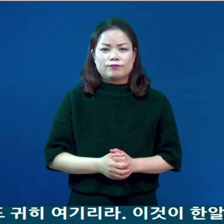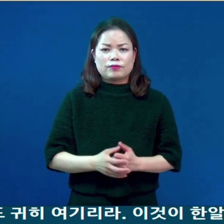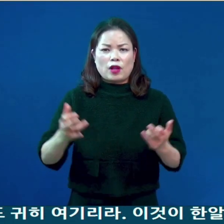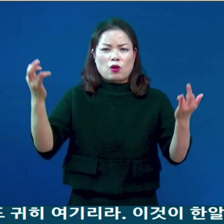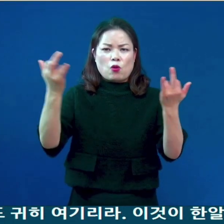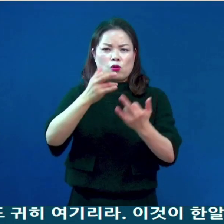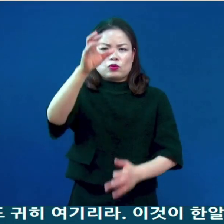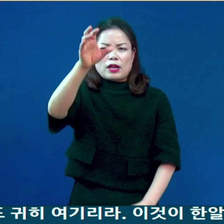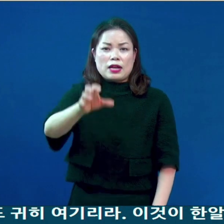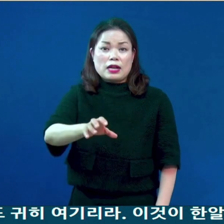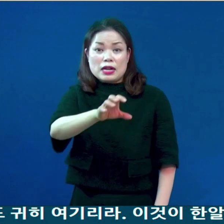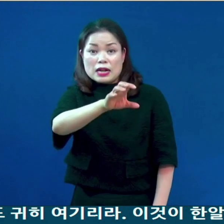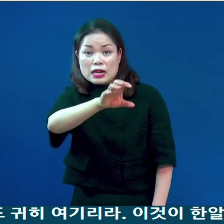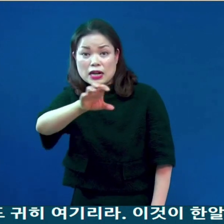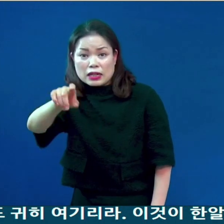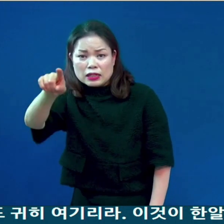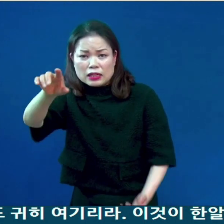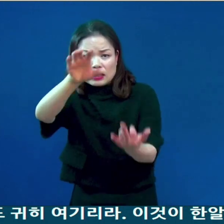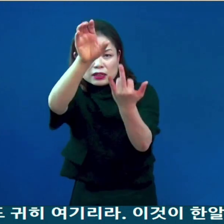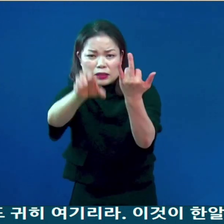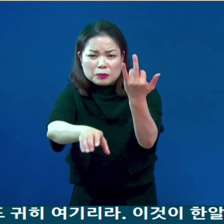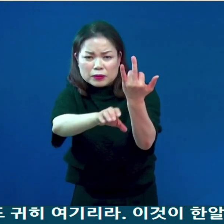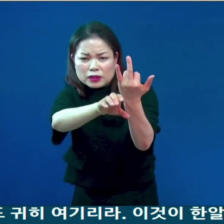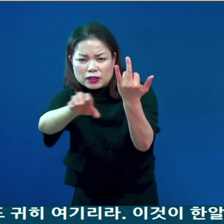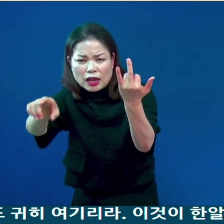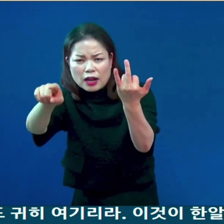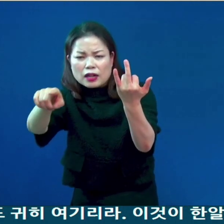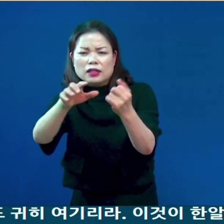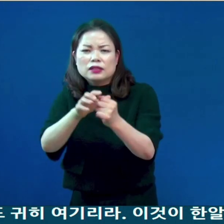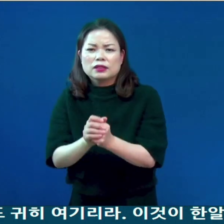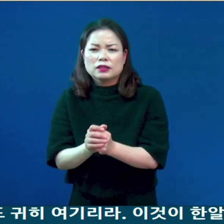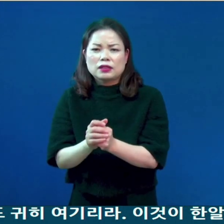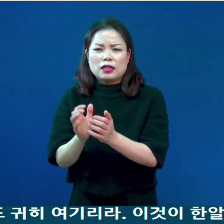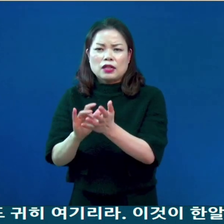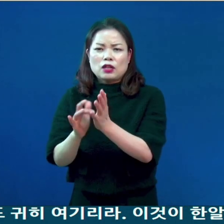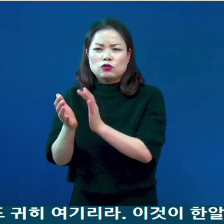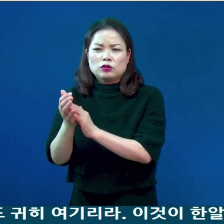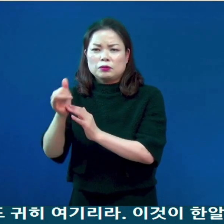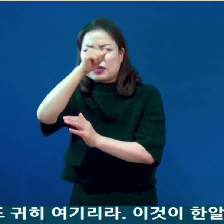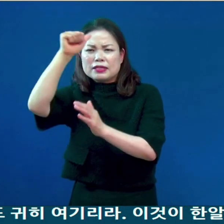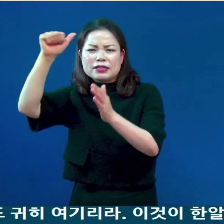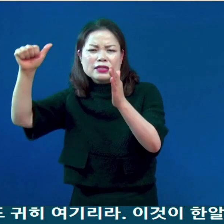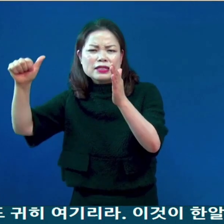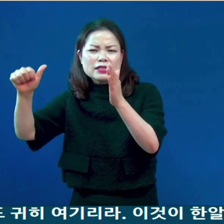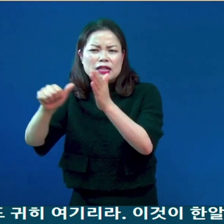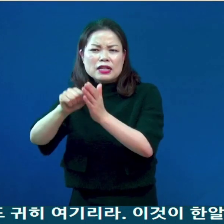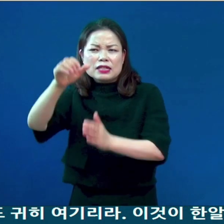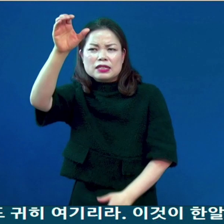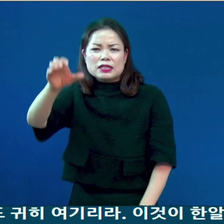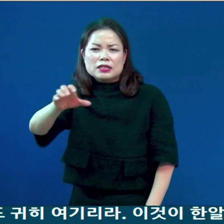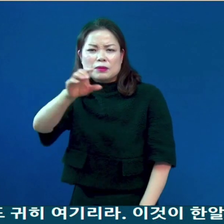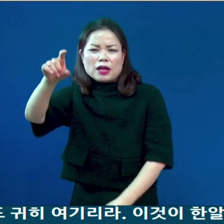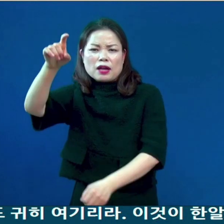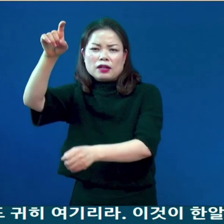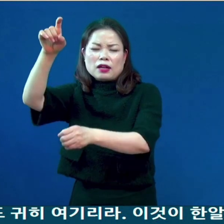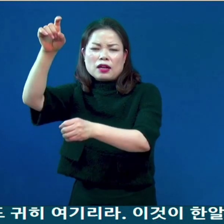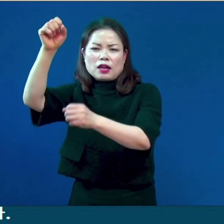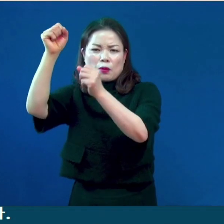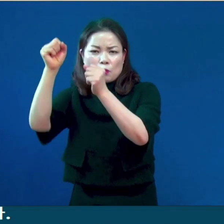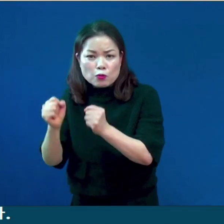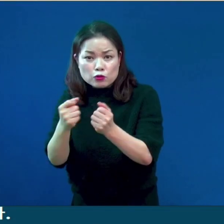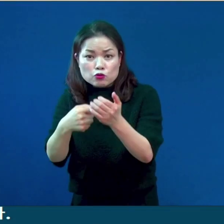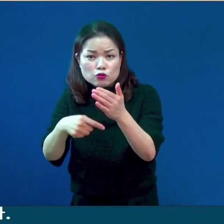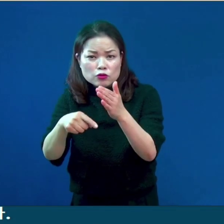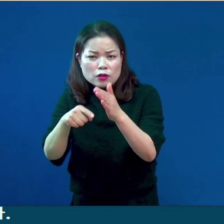골고다죠. 예수님은 그곳을 향하여 그분의 인생이, 특별히 공생애가 십자가에 머물기 위해서